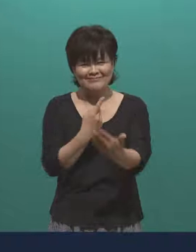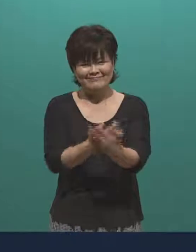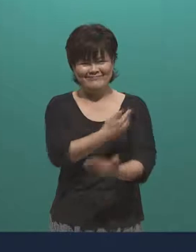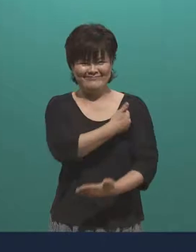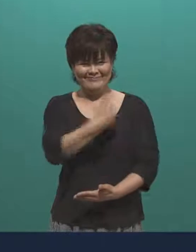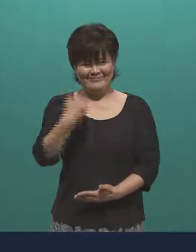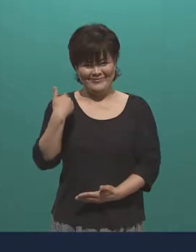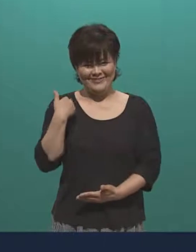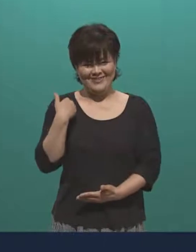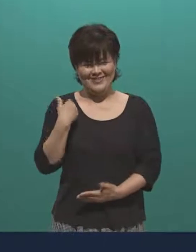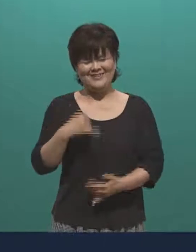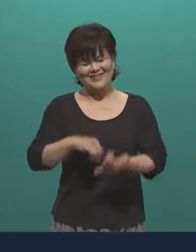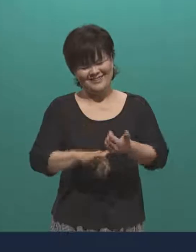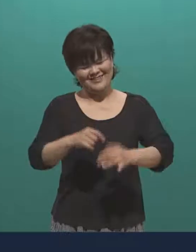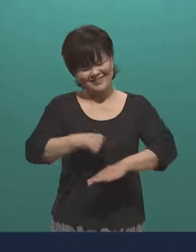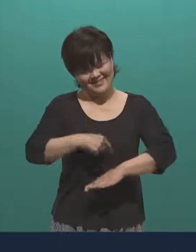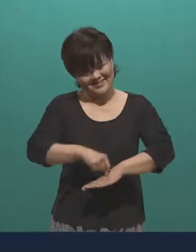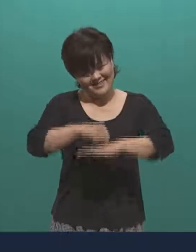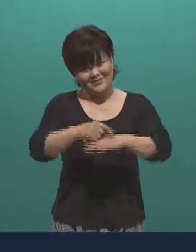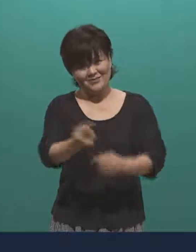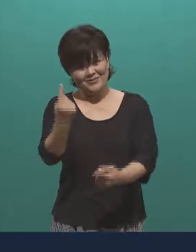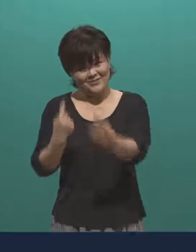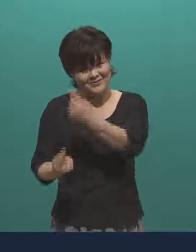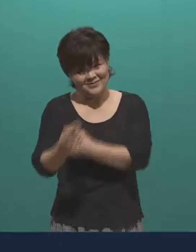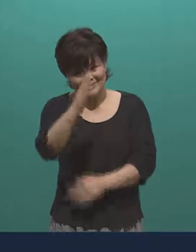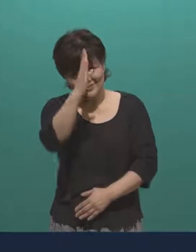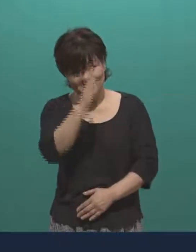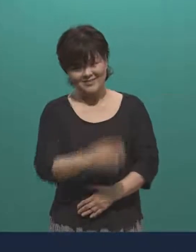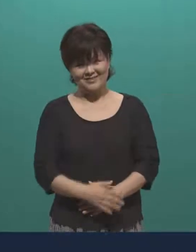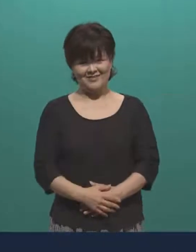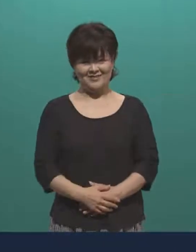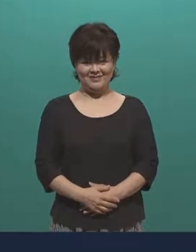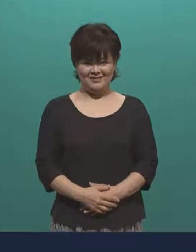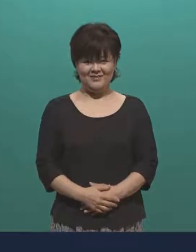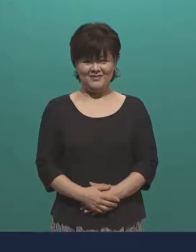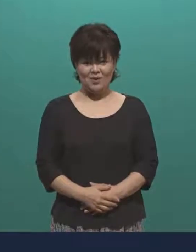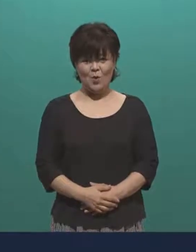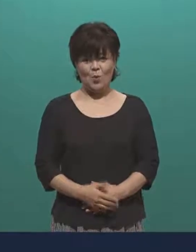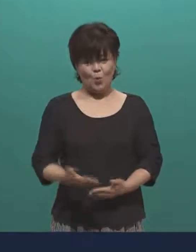どなたでも参加できますので、ぜひ気軽にご参加ください。